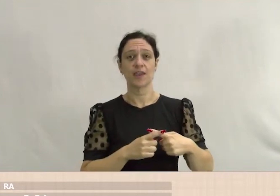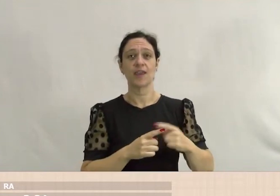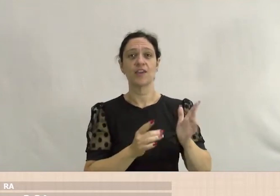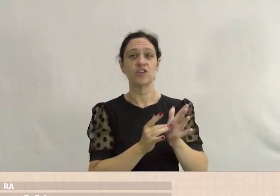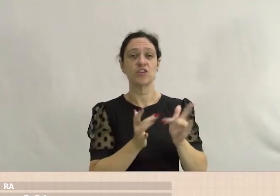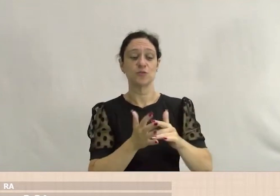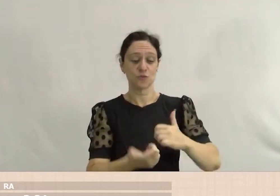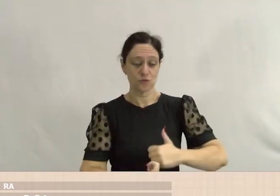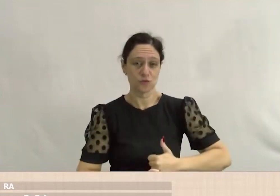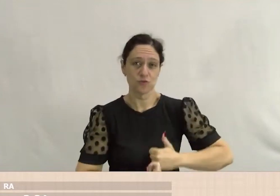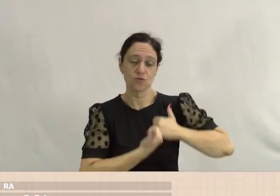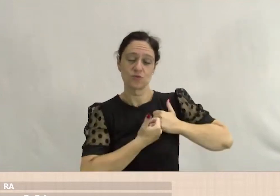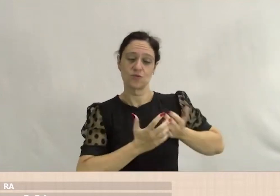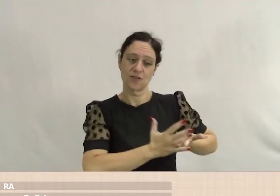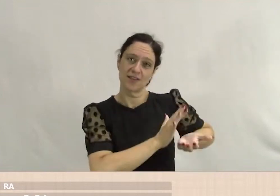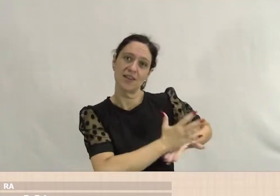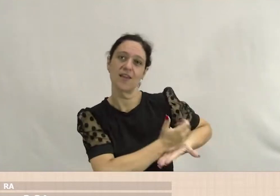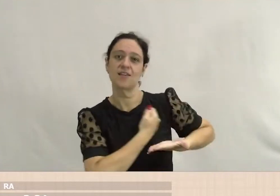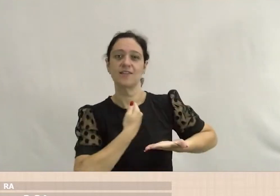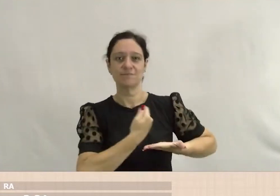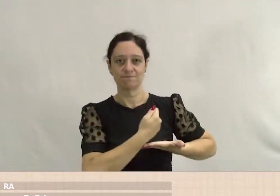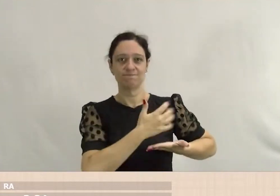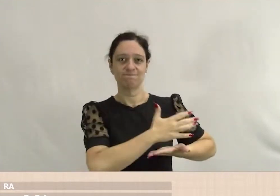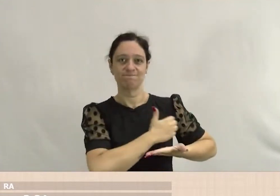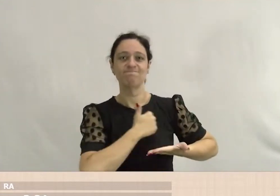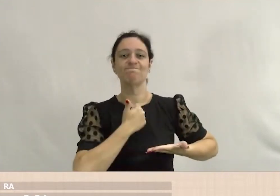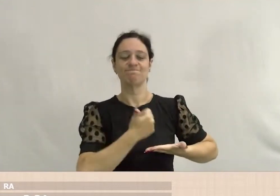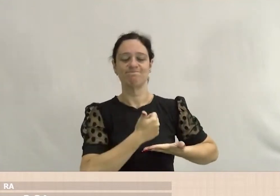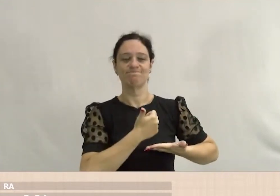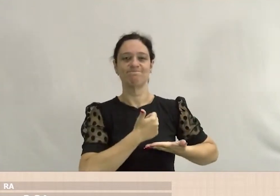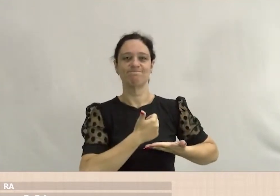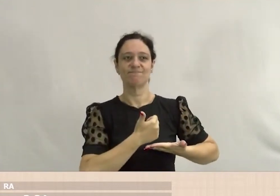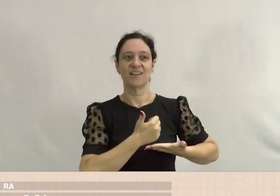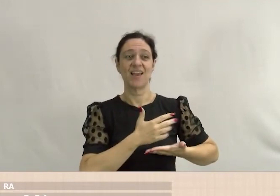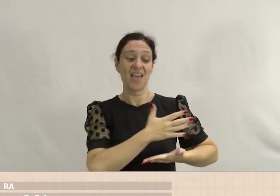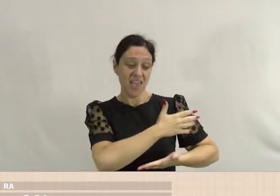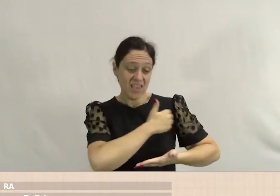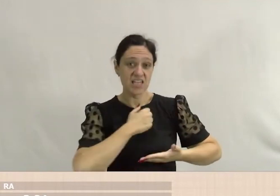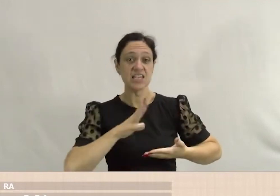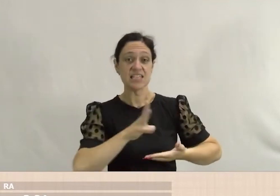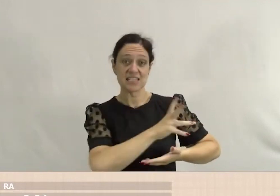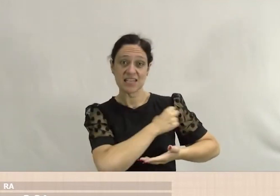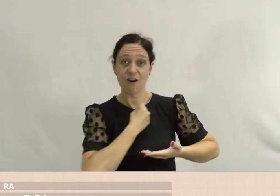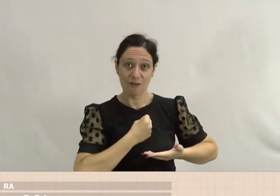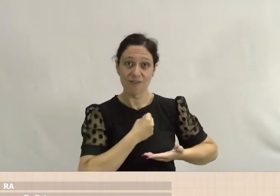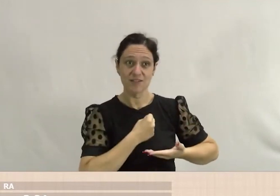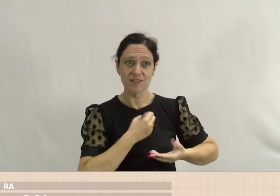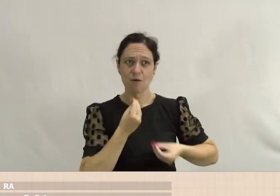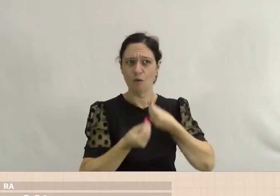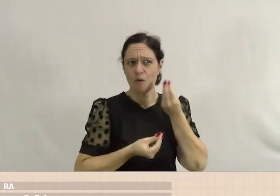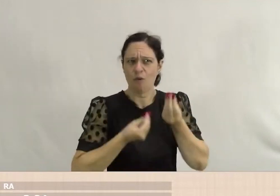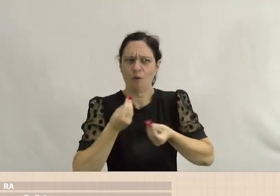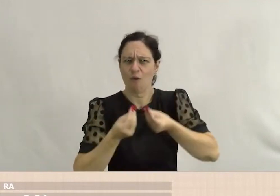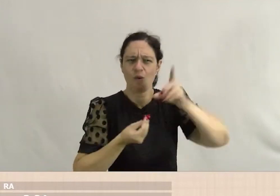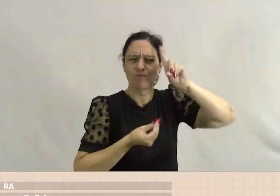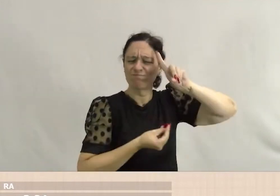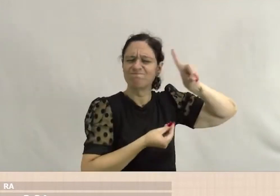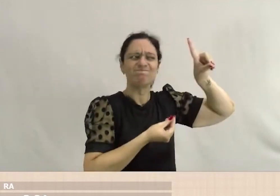Cristo Jesus. Sem a redenção você não tem como desfrutar da graça.